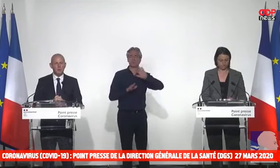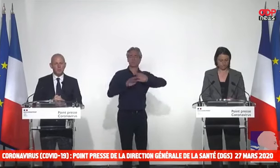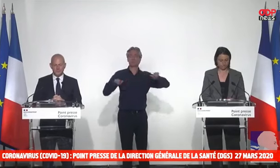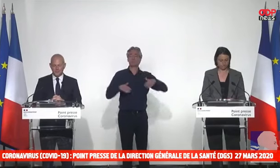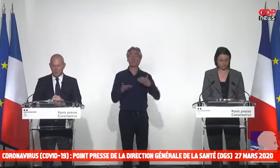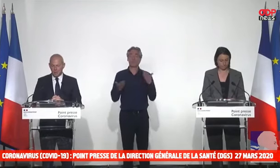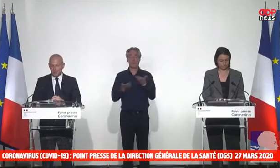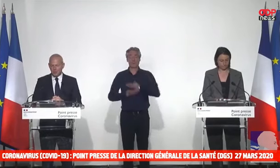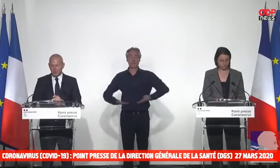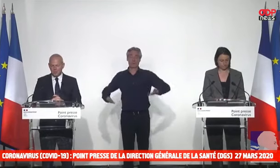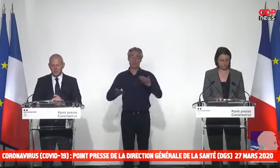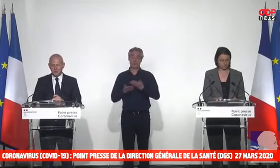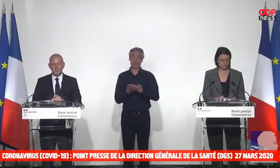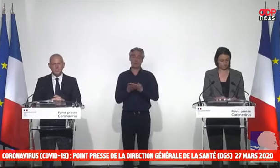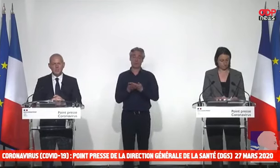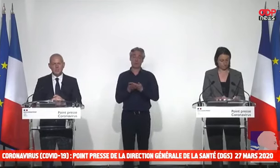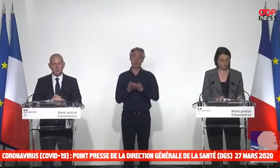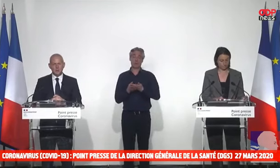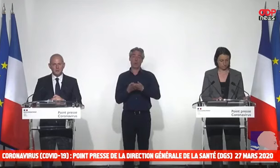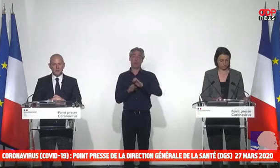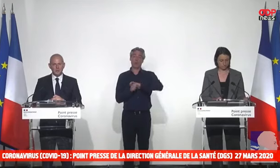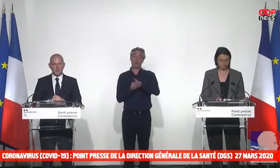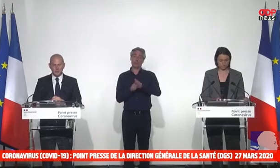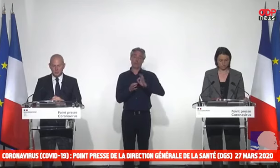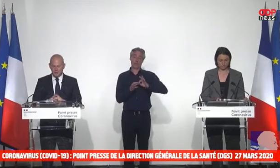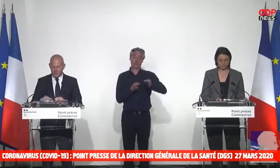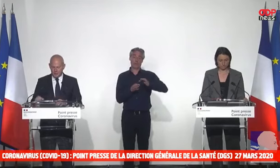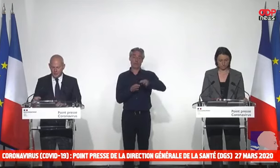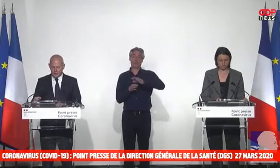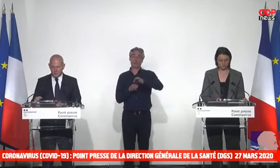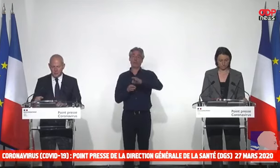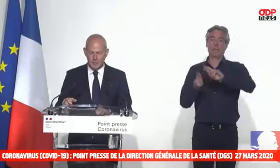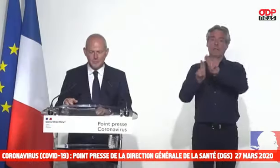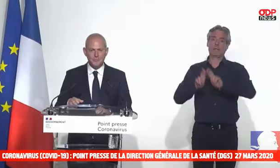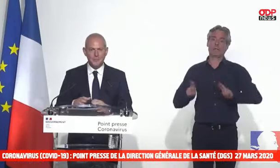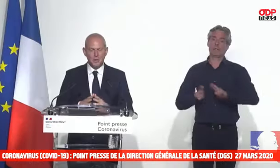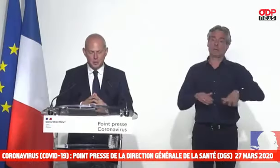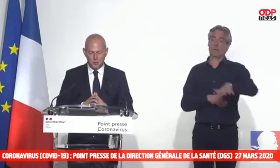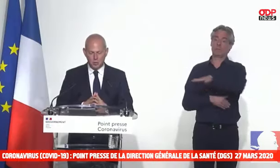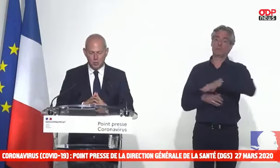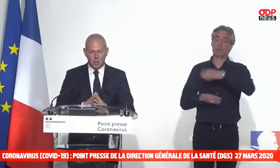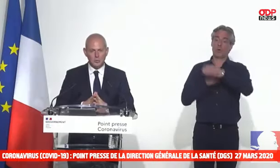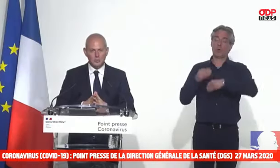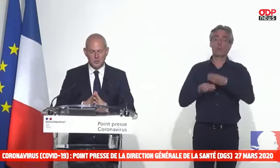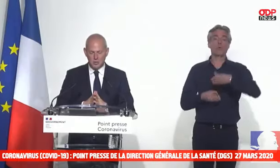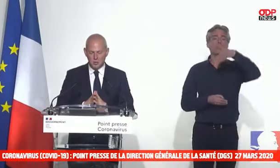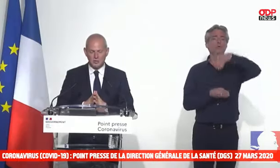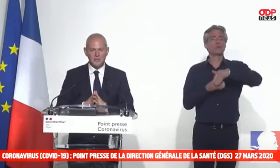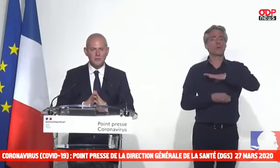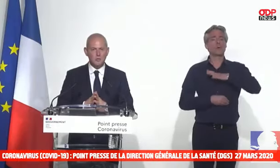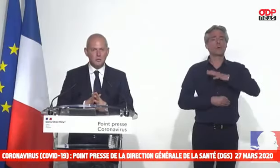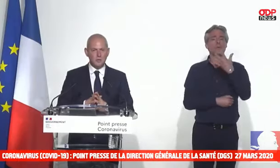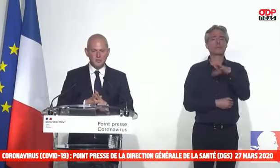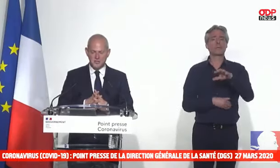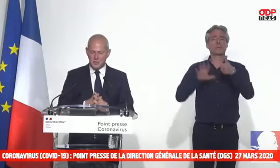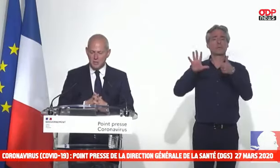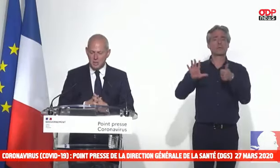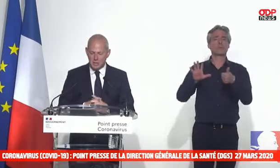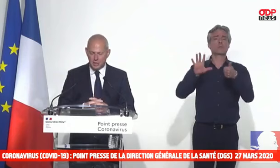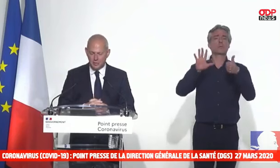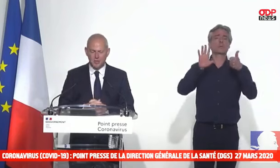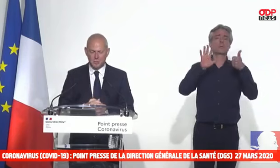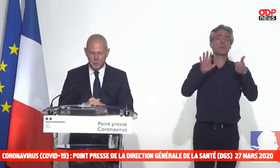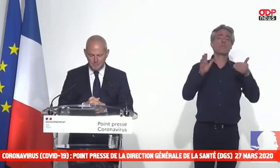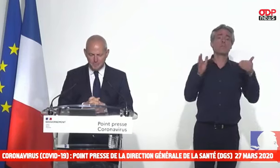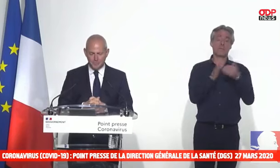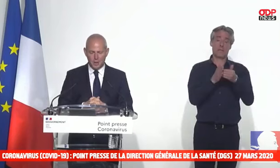le point sur la pandémie Covid-19 à l'international. Ce soir, nous atteignons 566 000